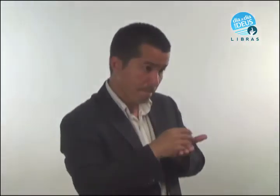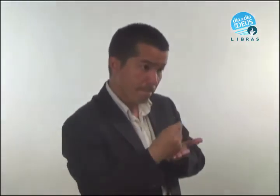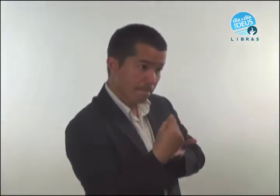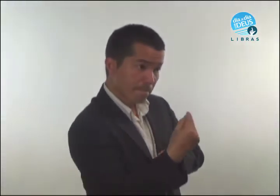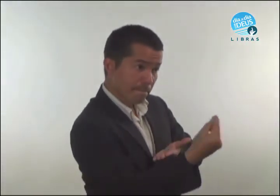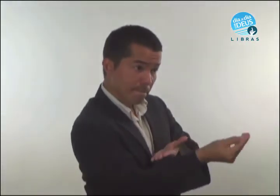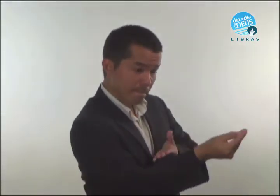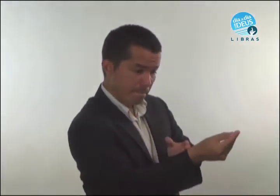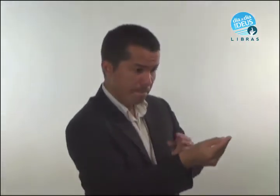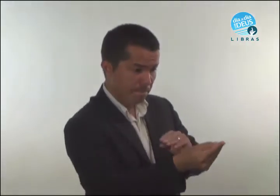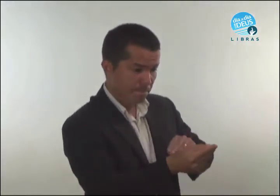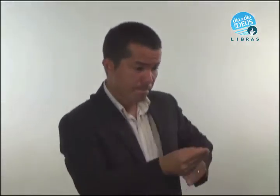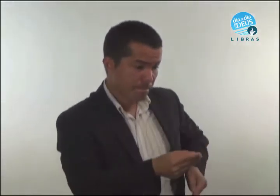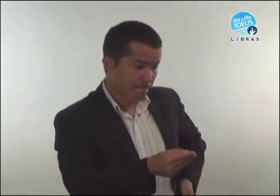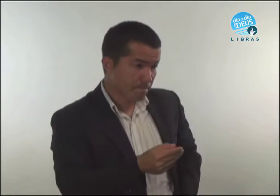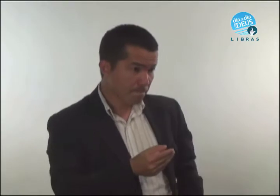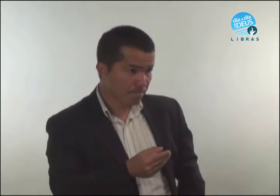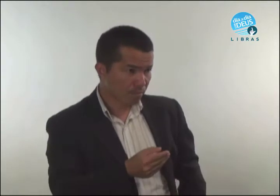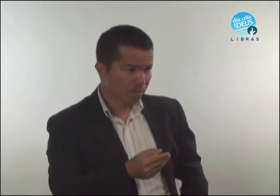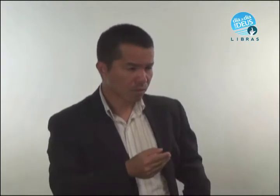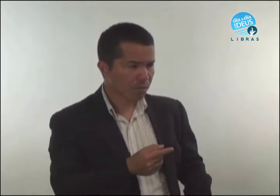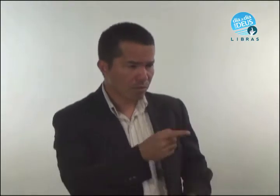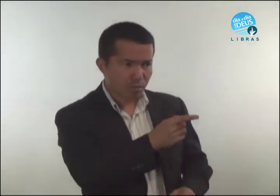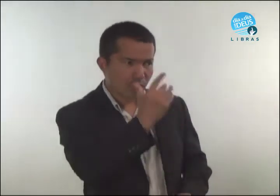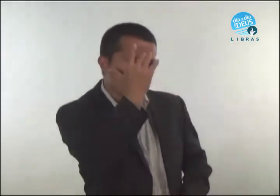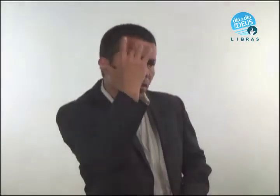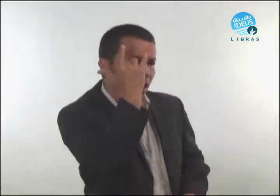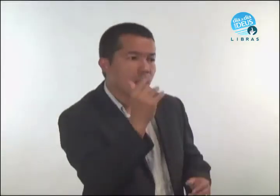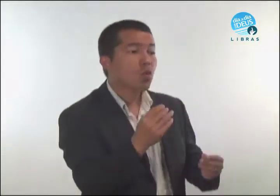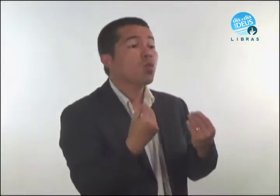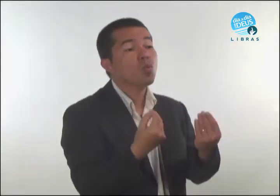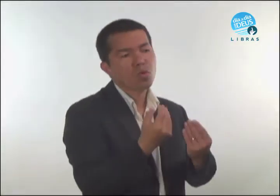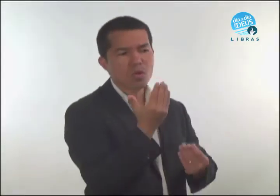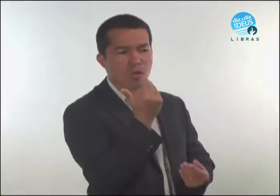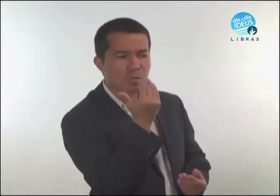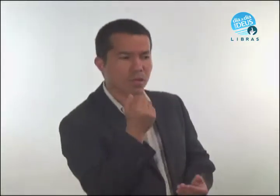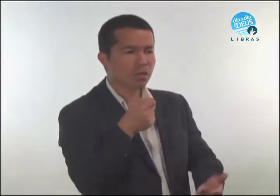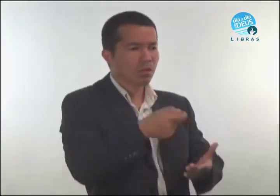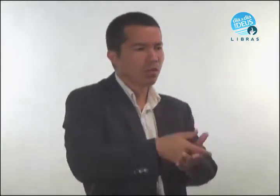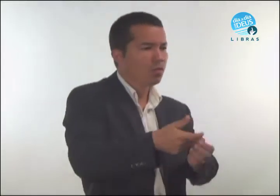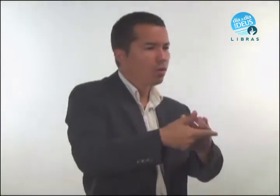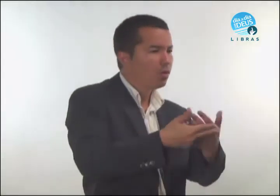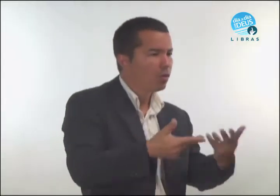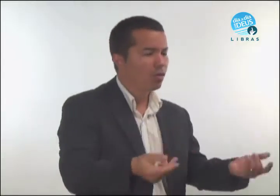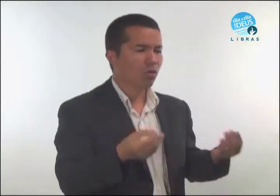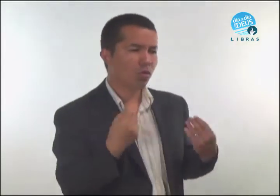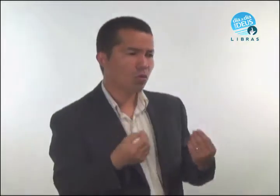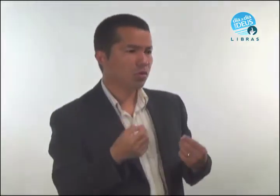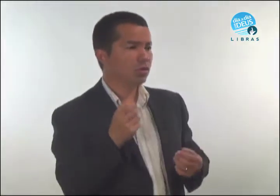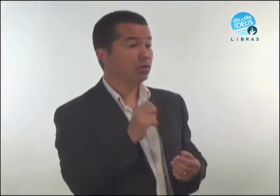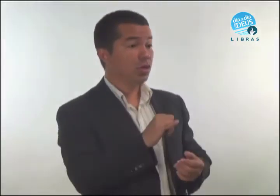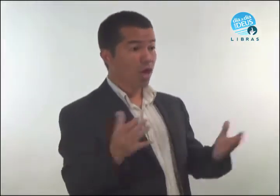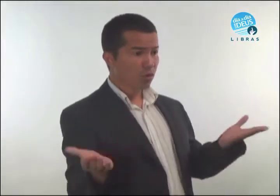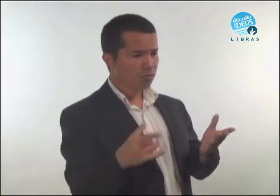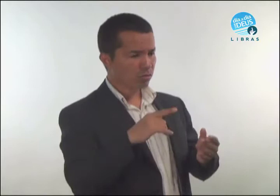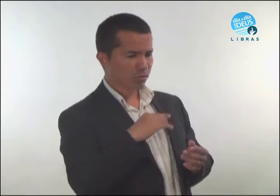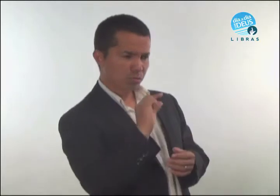para Deus é muito, guarda um pouquinho, você não sabe o dia de amanhã. E se você der só